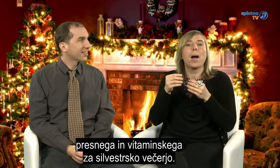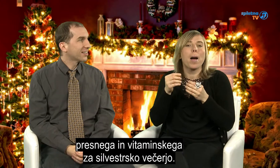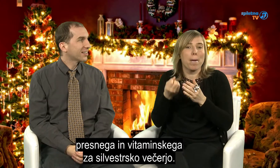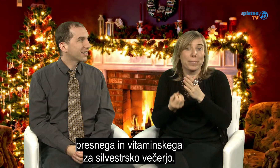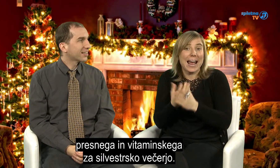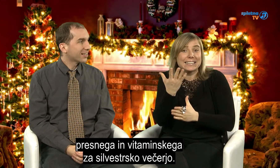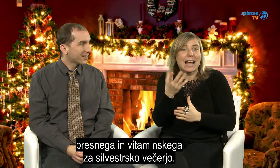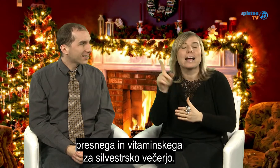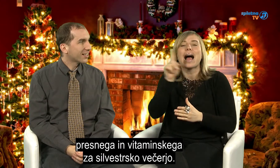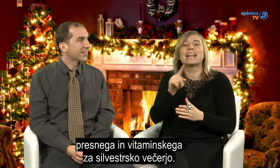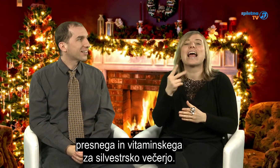vitaminskega za silvestrsko večerjo.